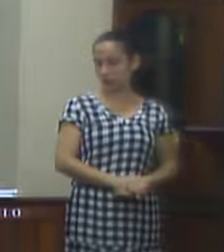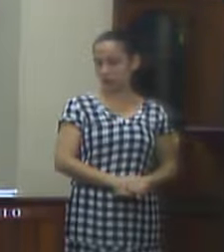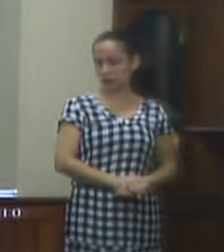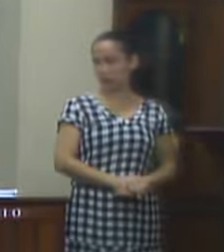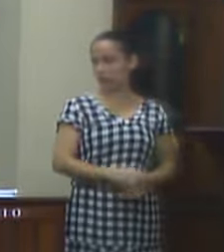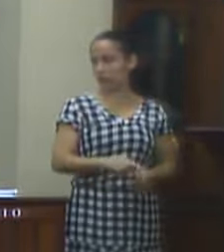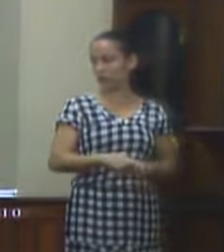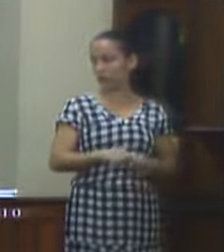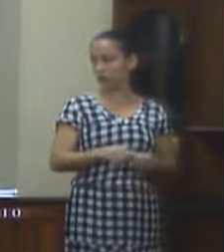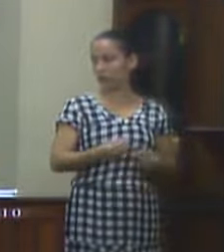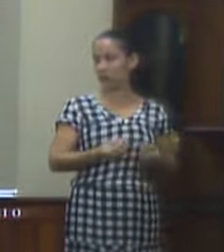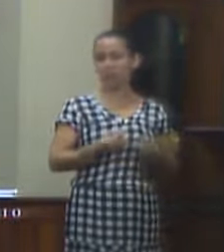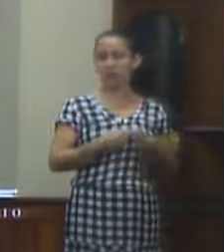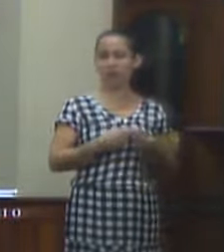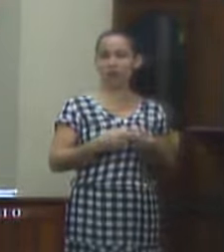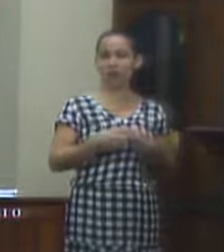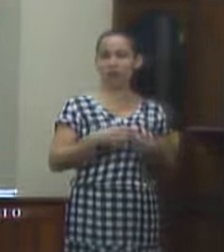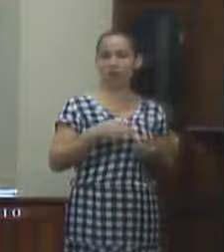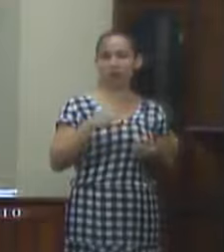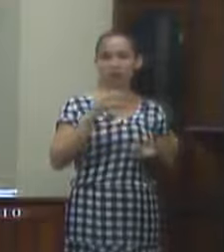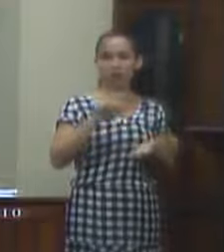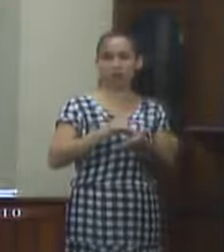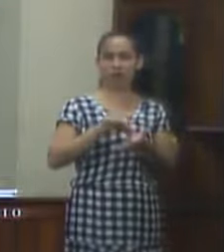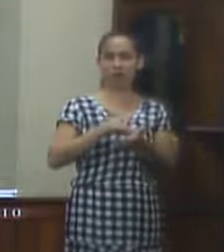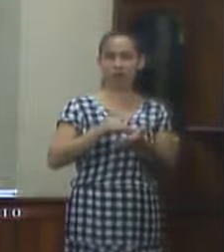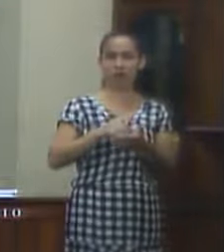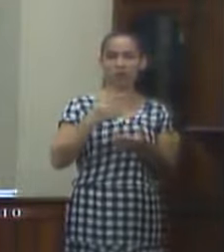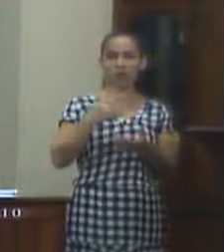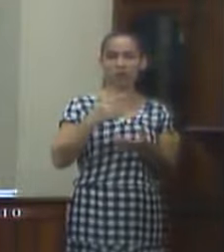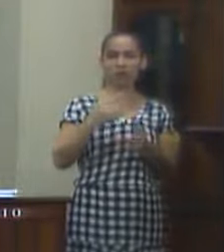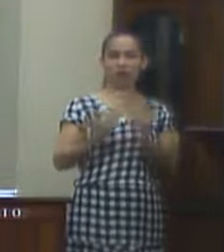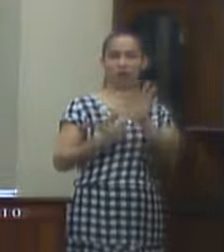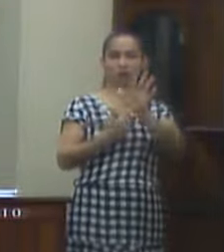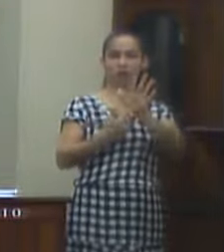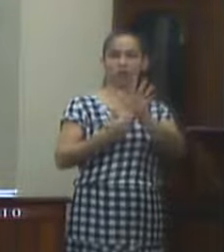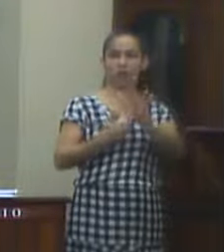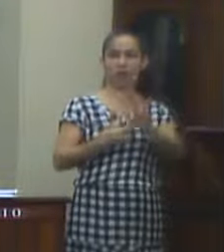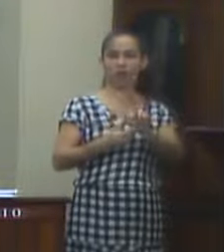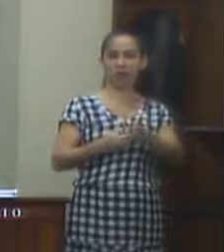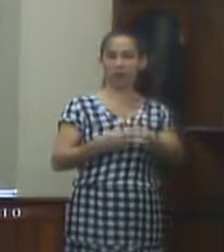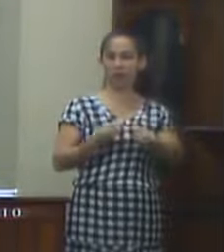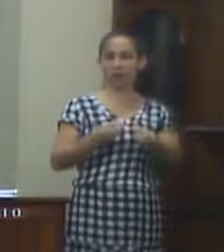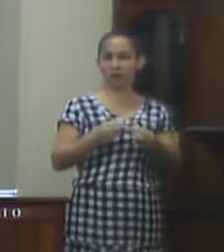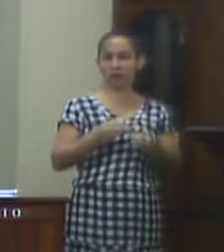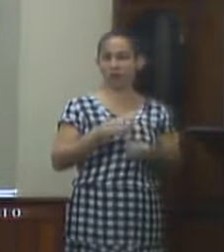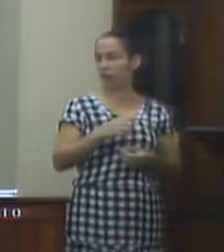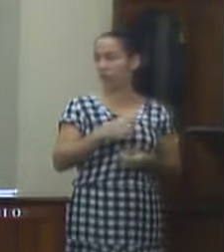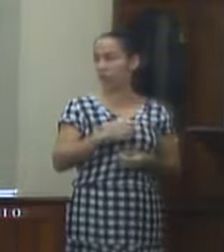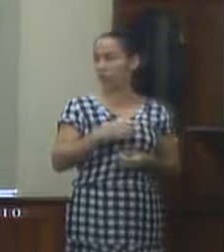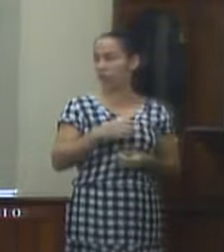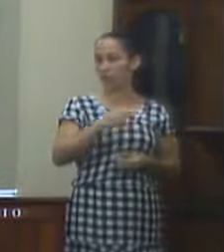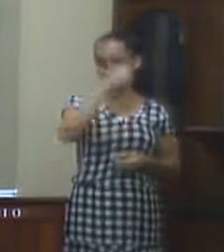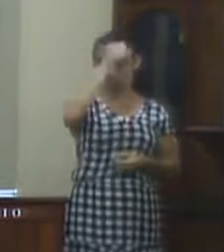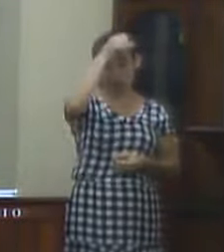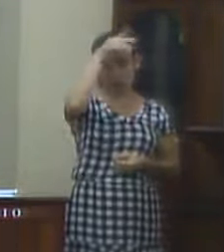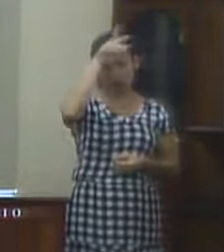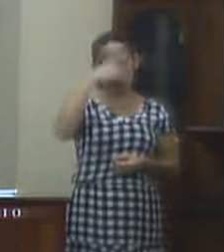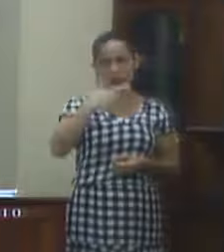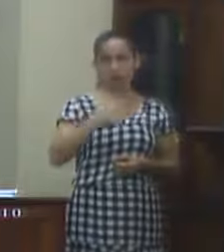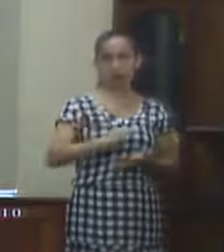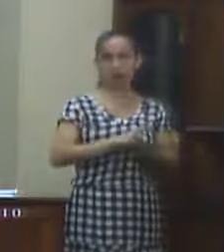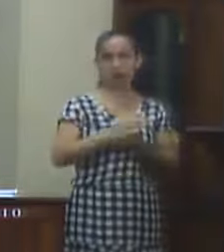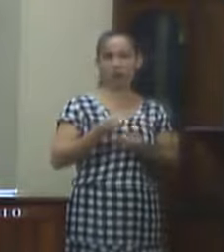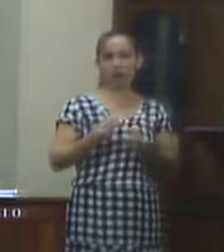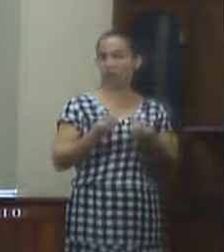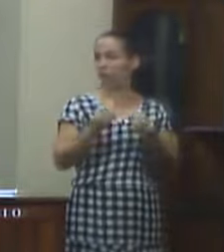Sendo certo que a presente não apresenta qualquer forma de ônus aos cofres públicos, apresentamos uma